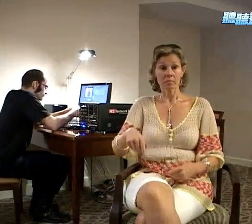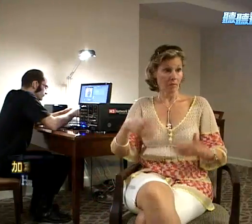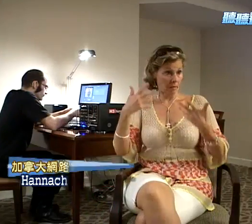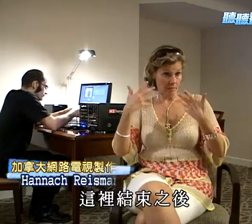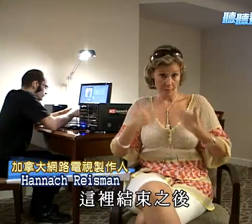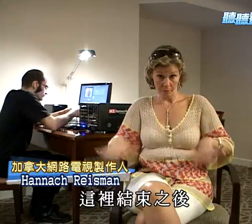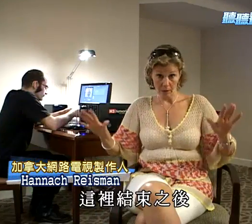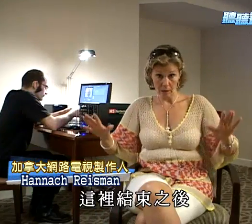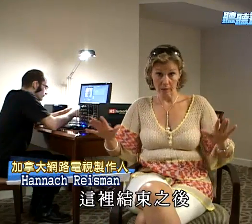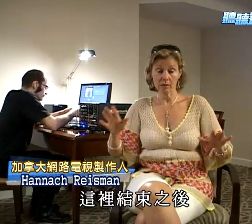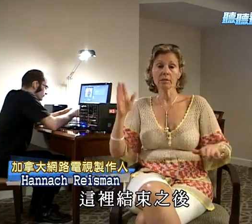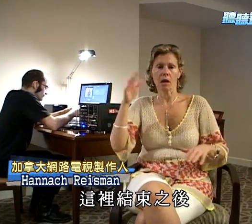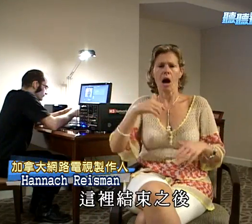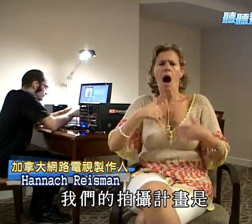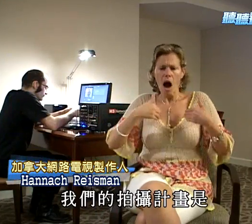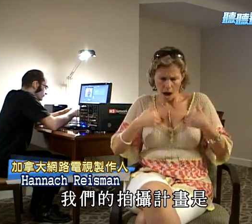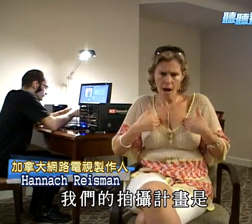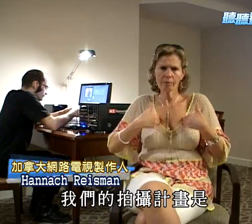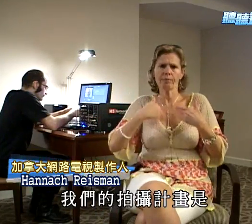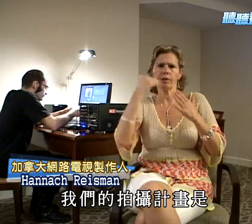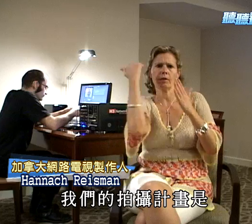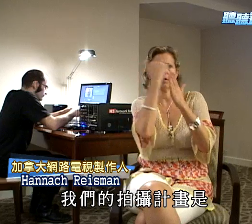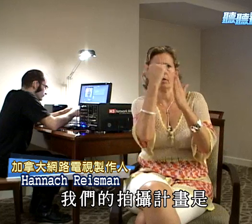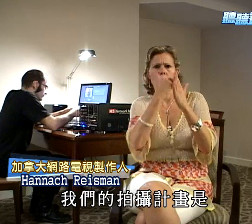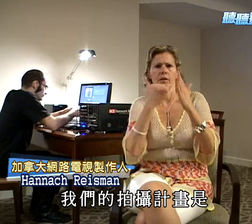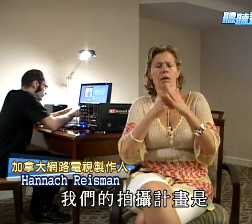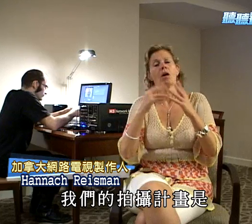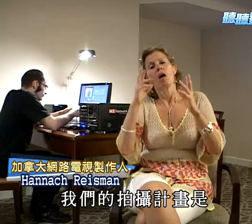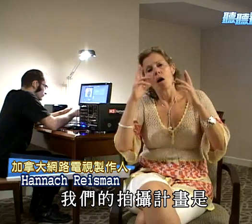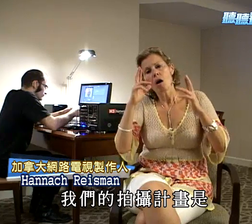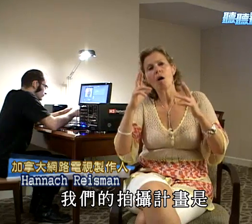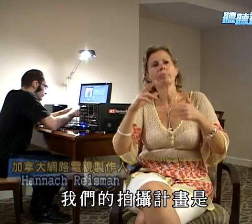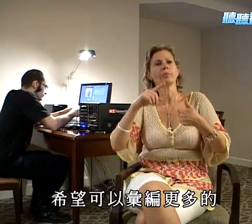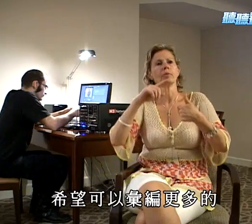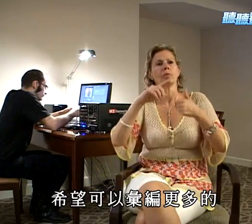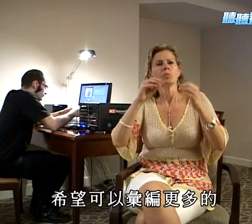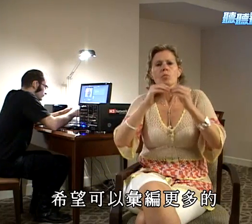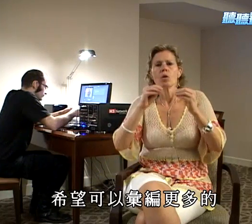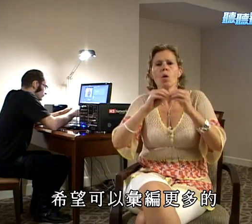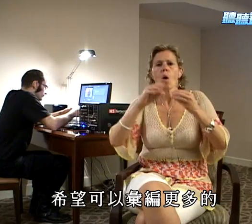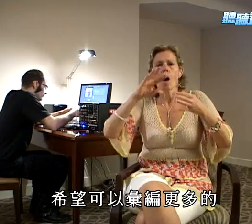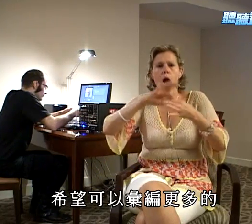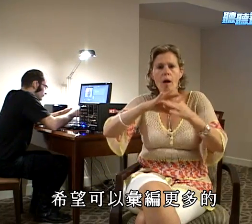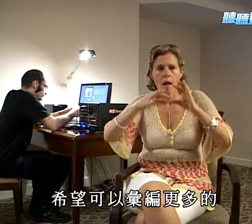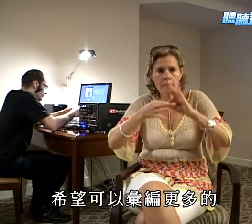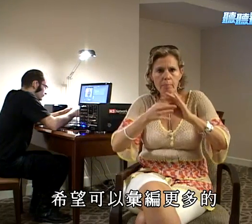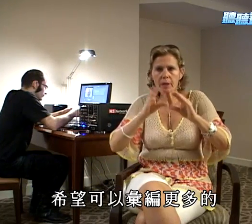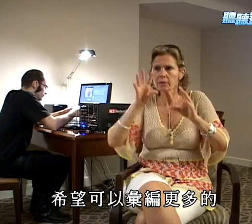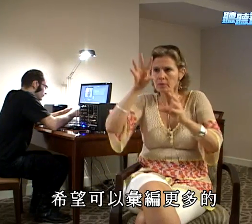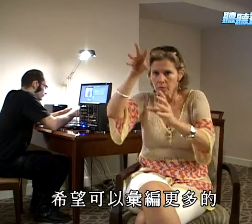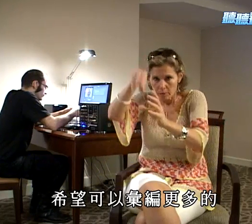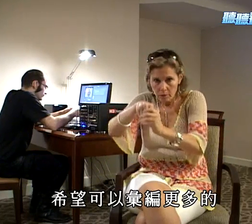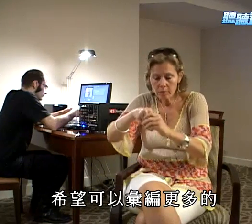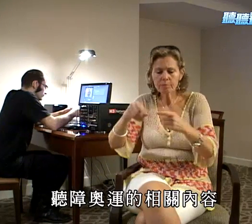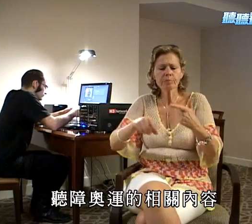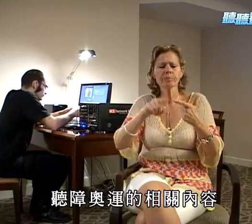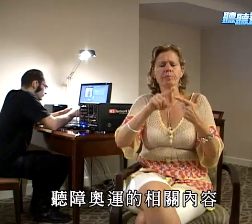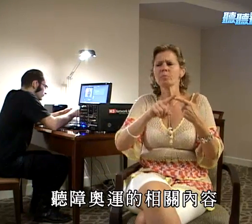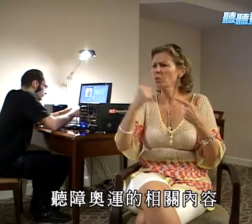这里结束之后，我们的拍摄计划是希望可以汇编更多的听障奥运的